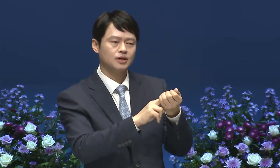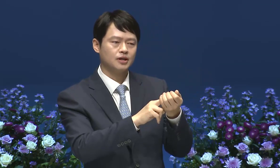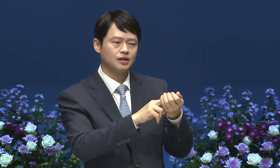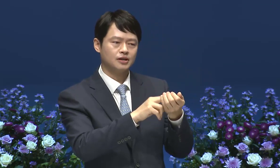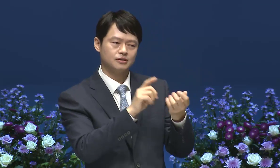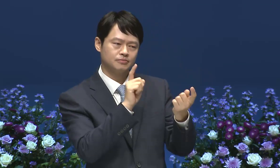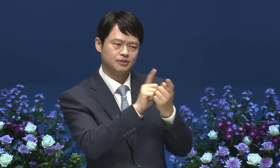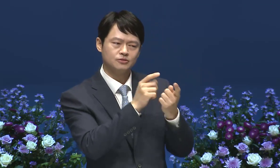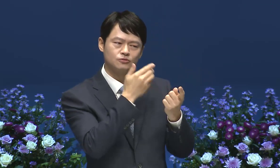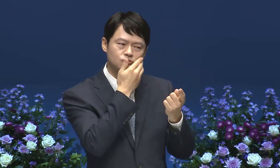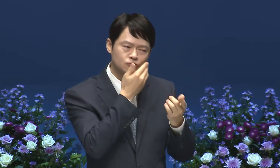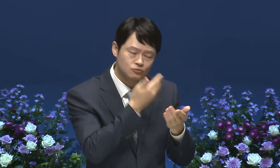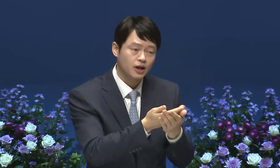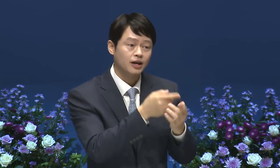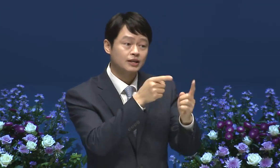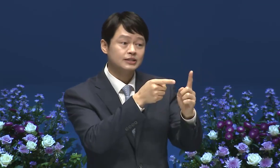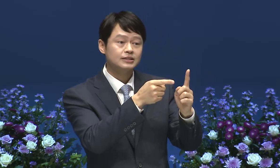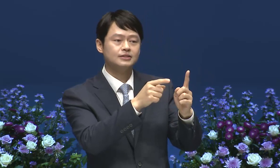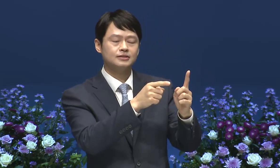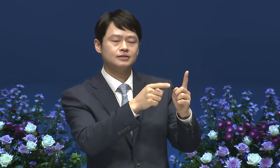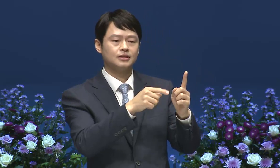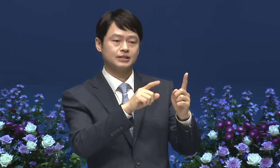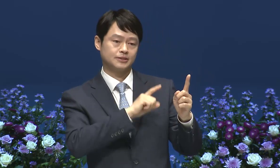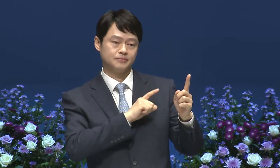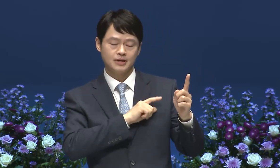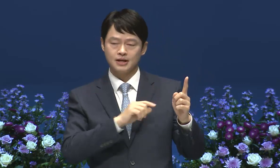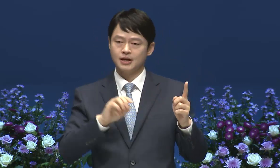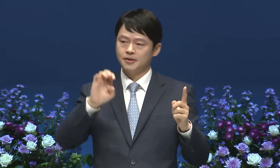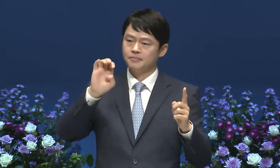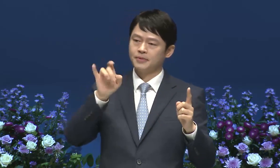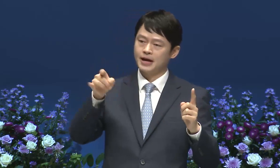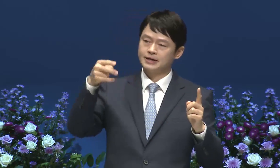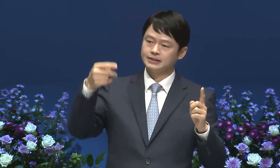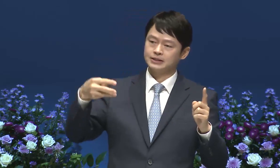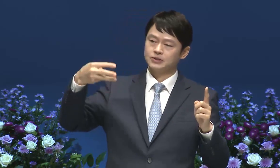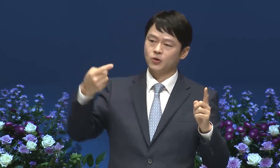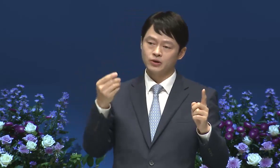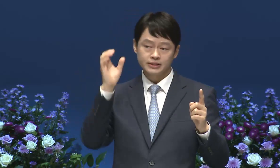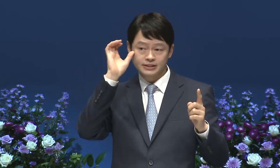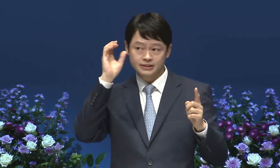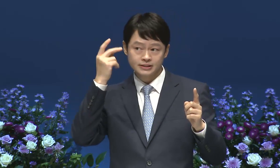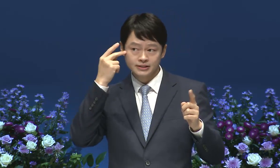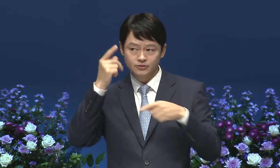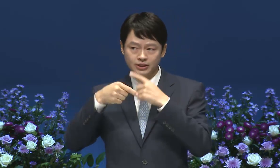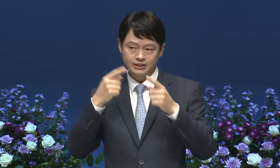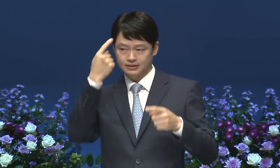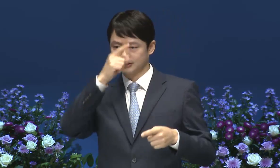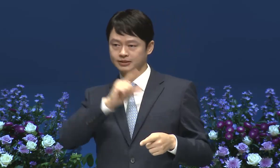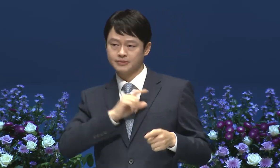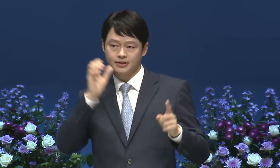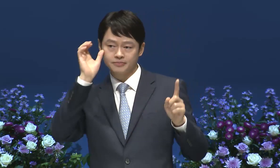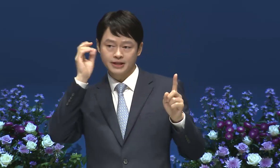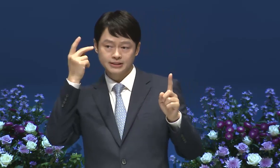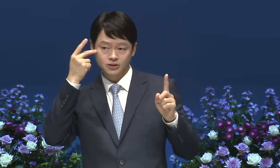하나님께서 준비하시고 예비해 두신 제자를 만나게 해달라고 기도했고 그 현장에서